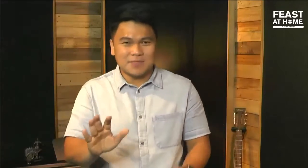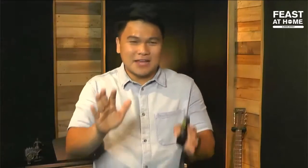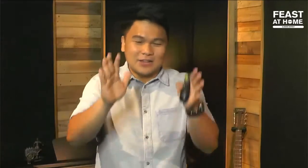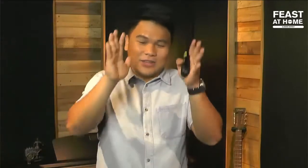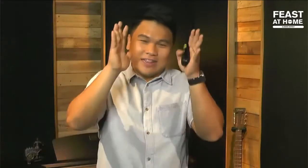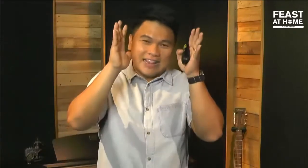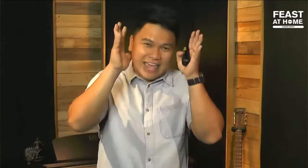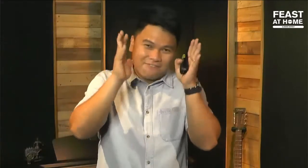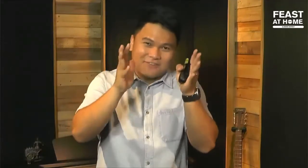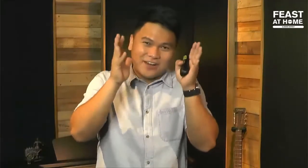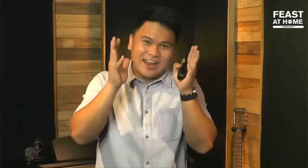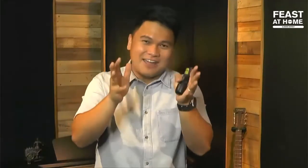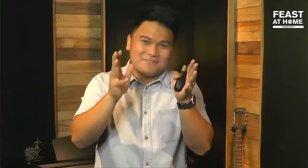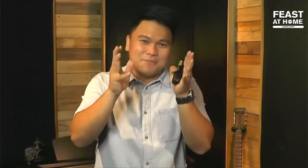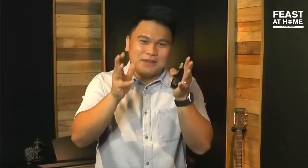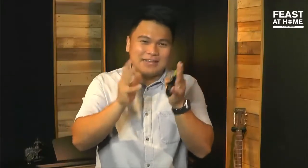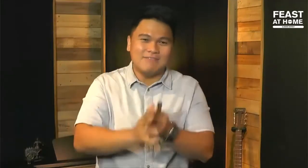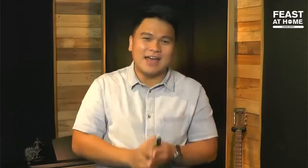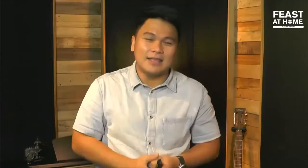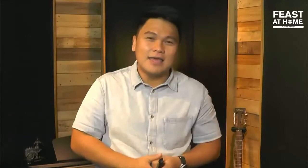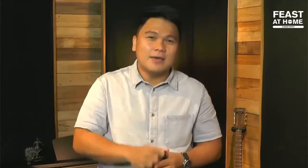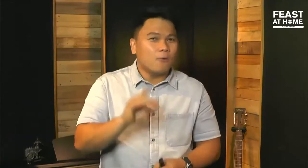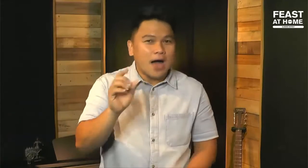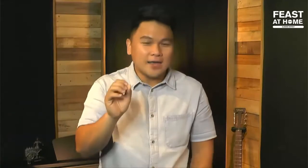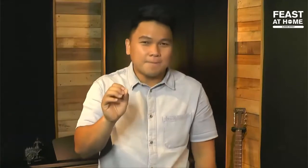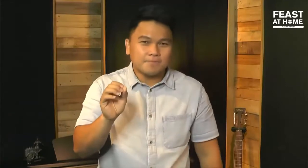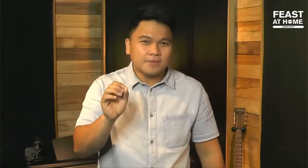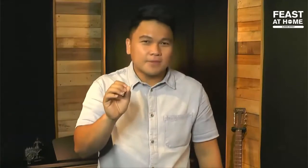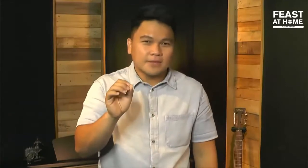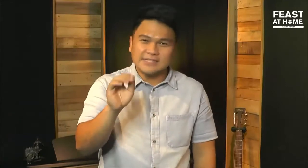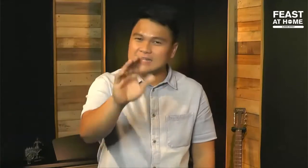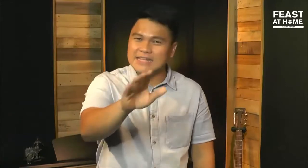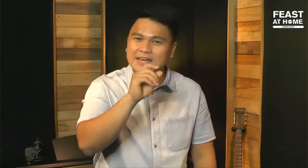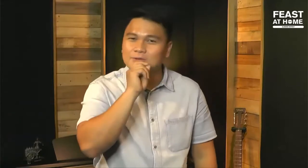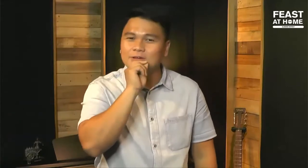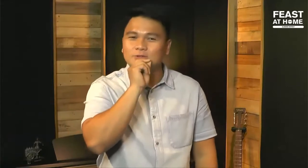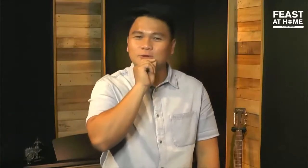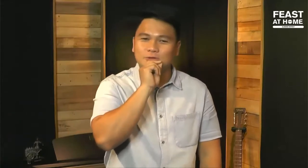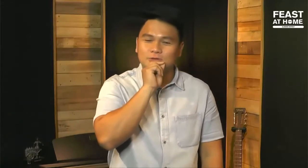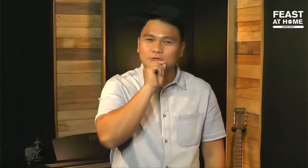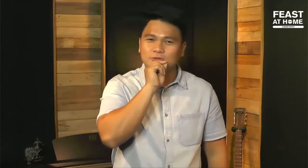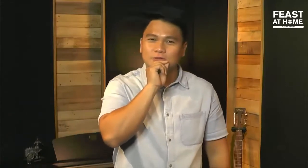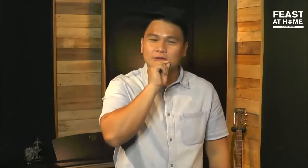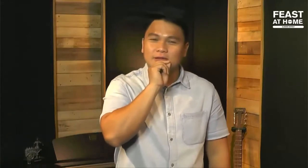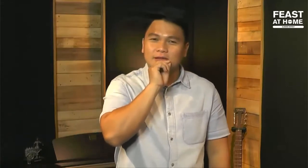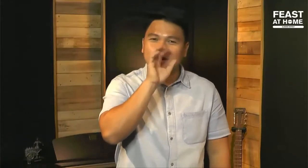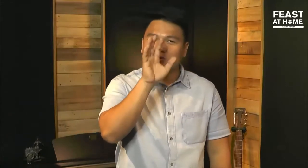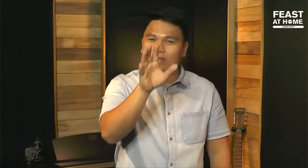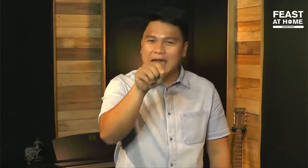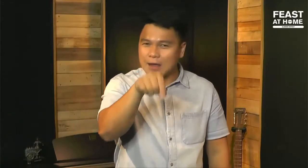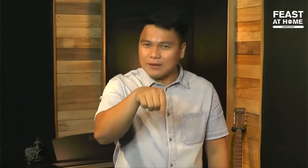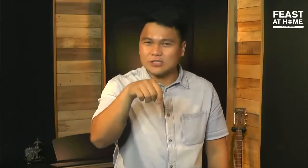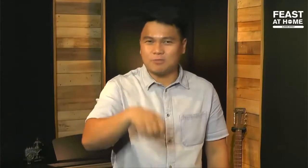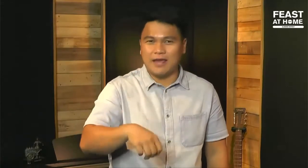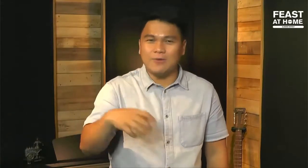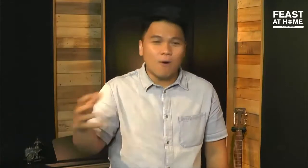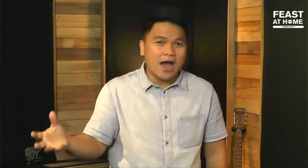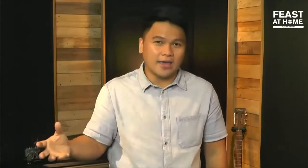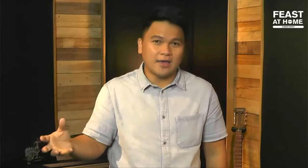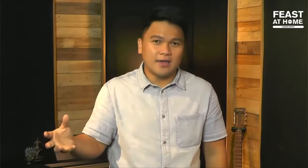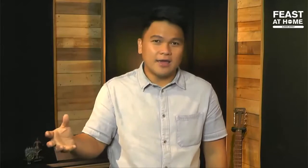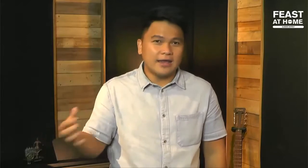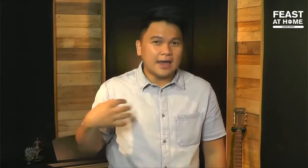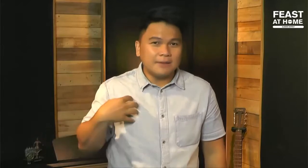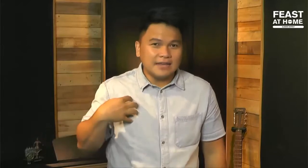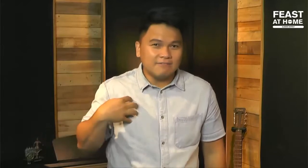please. Never, ever believe that. Why? Kasi hindi ganun ang Diyos. And today, I will explain